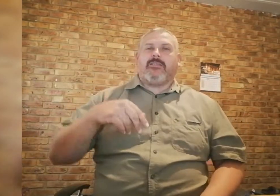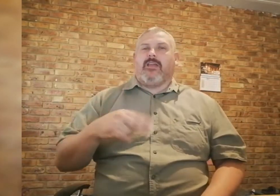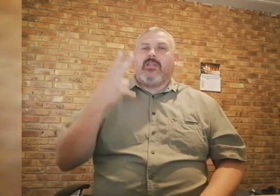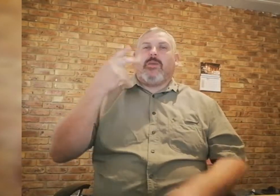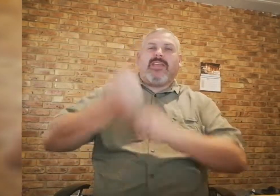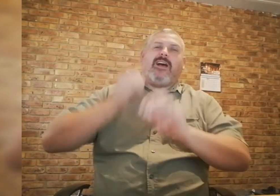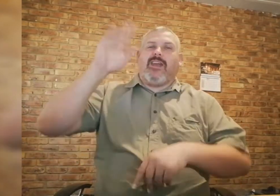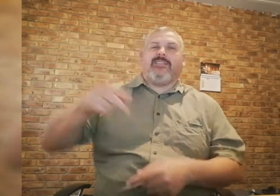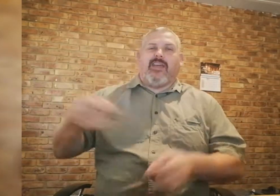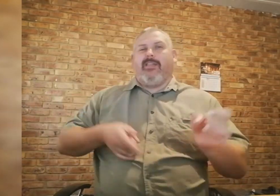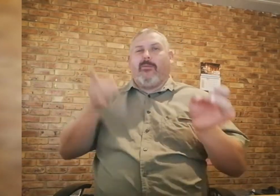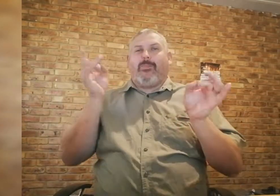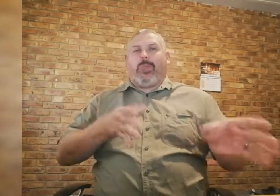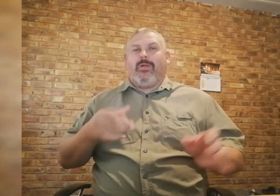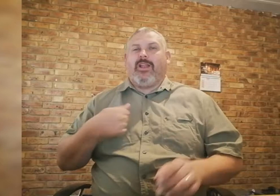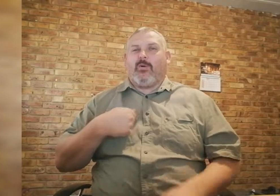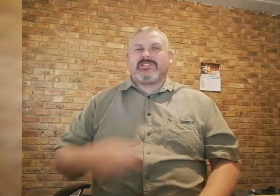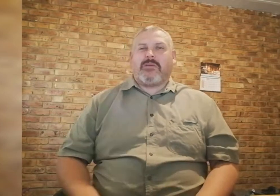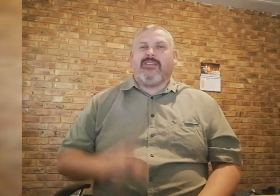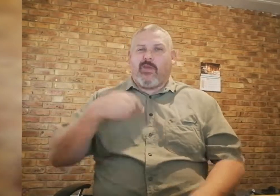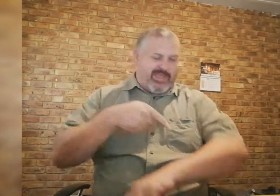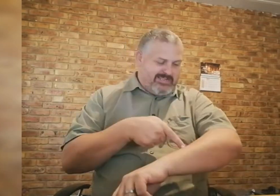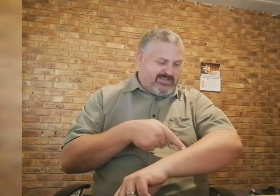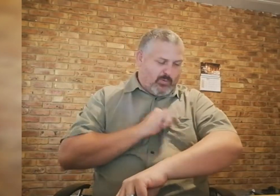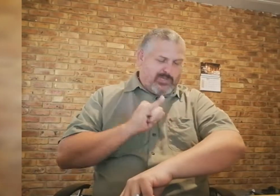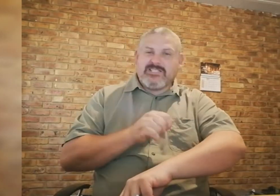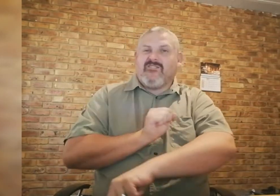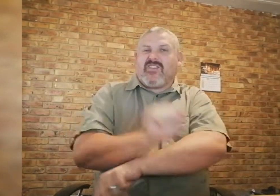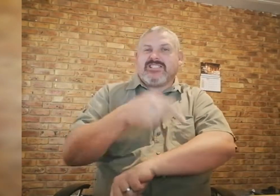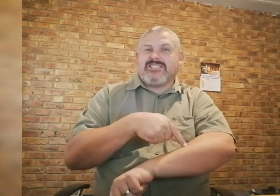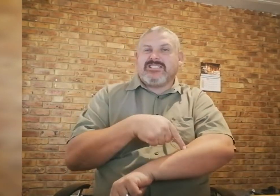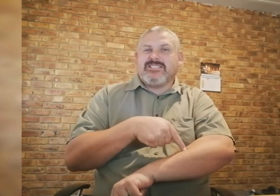Later, 2 jaar later hoort my nou vast.